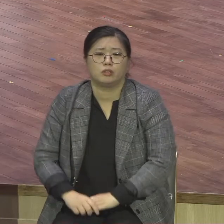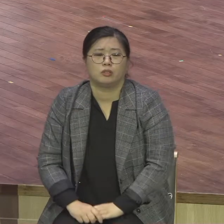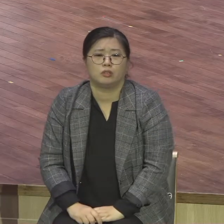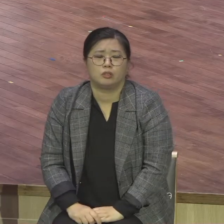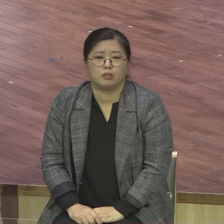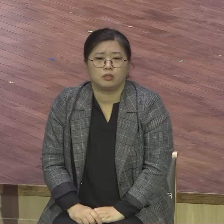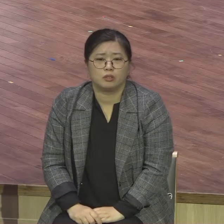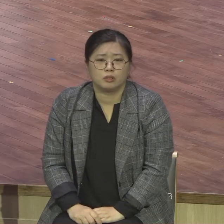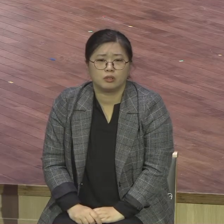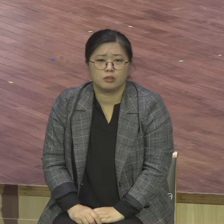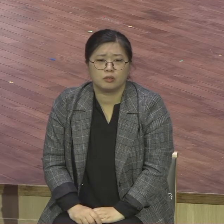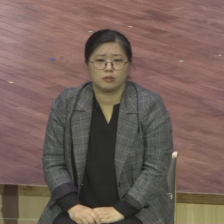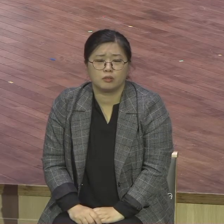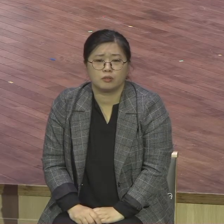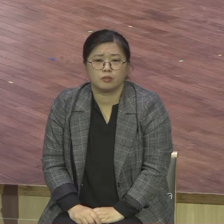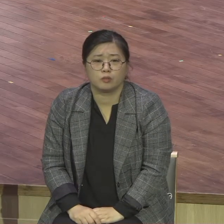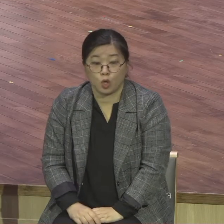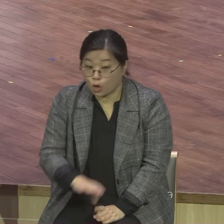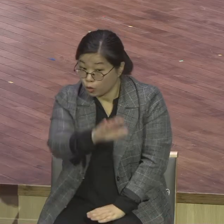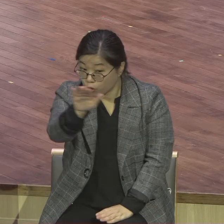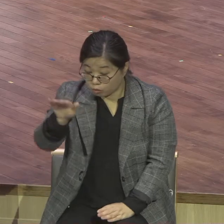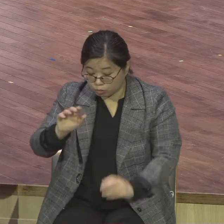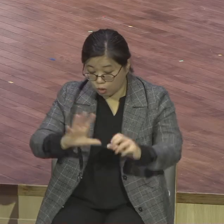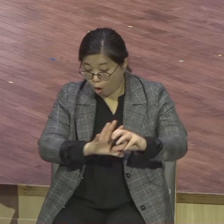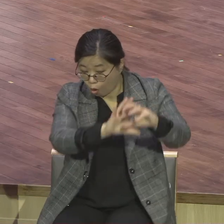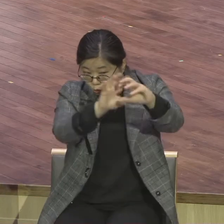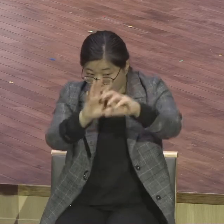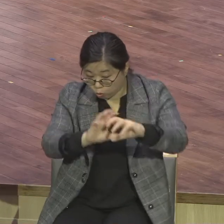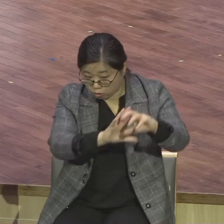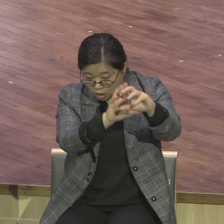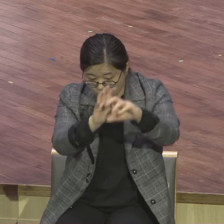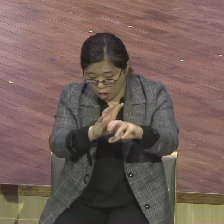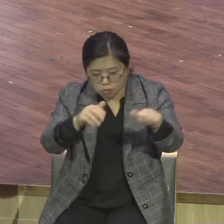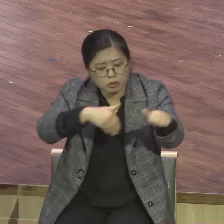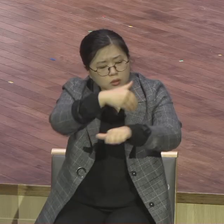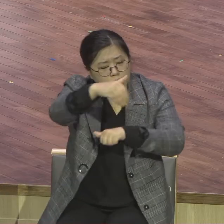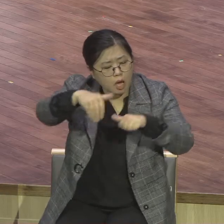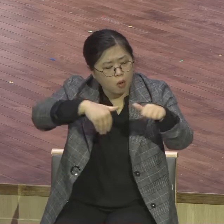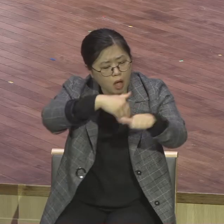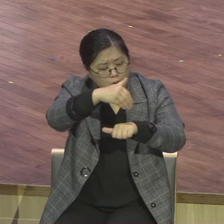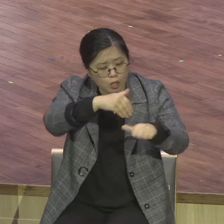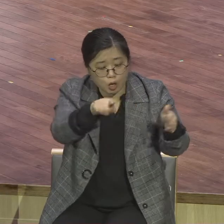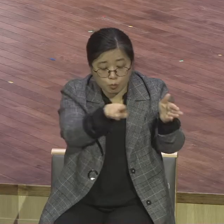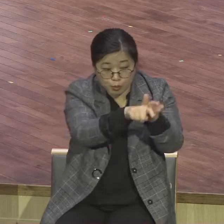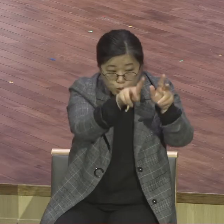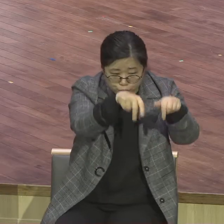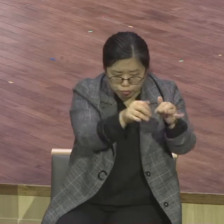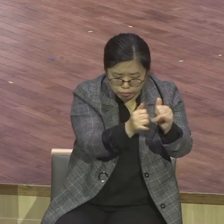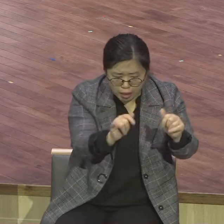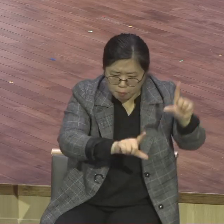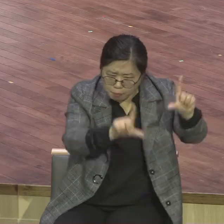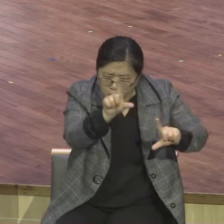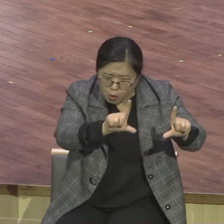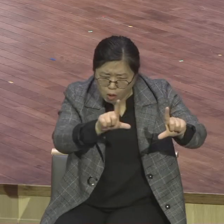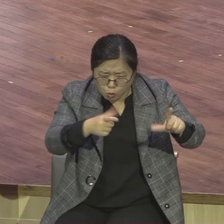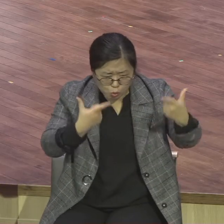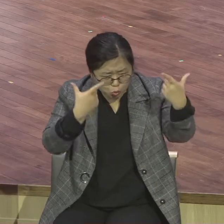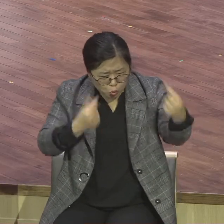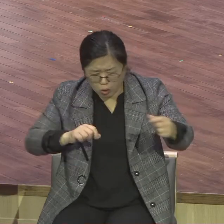돼요. 불신자들하고 대하는 자세가 달라요. 하나님은 어떤 분입니까? 광야의 길을